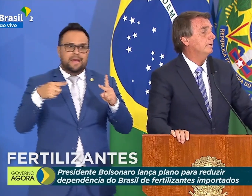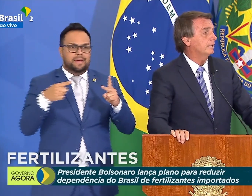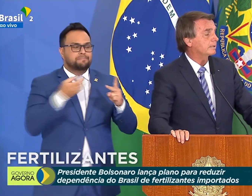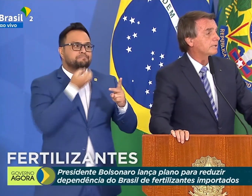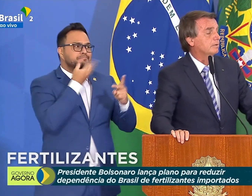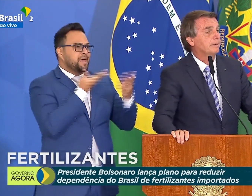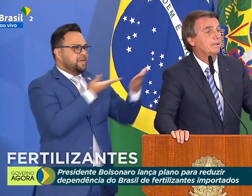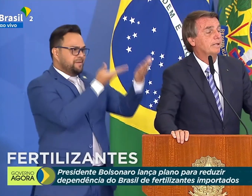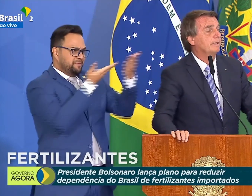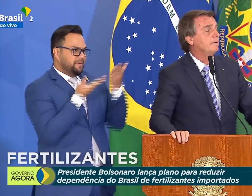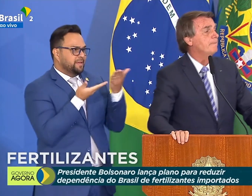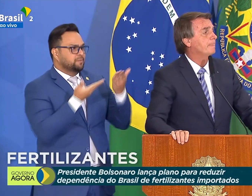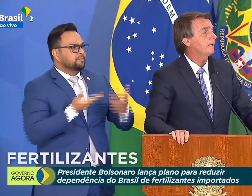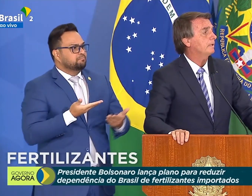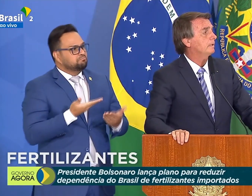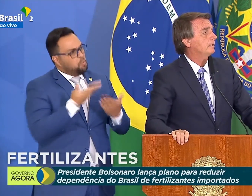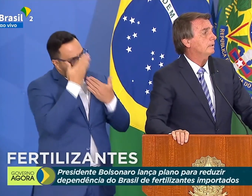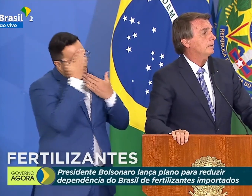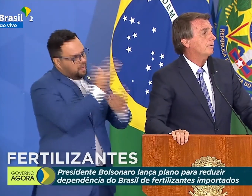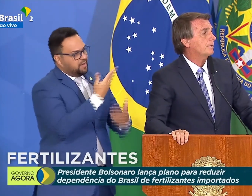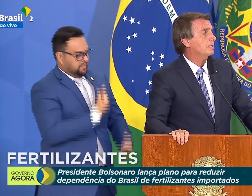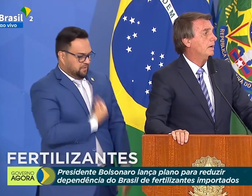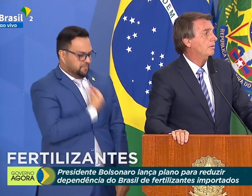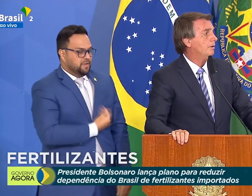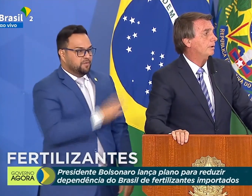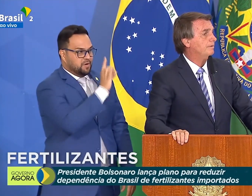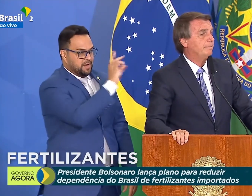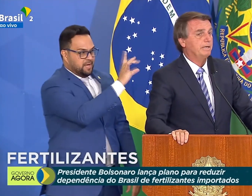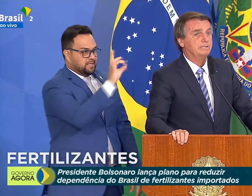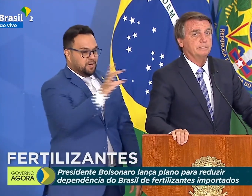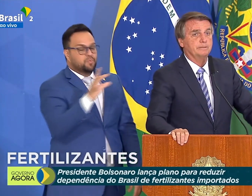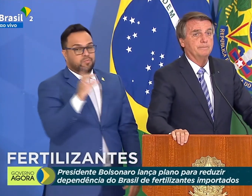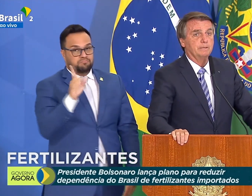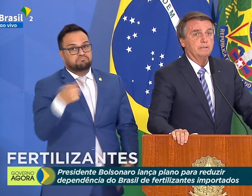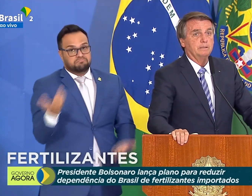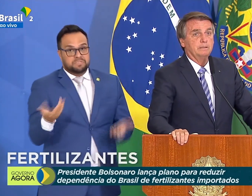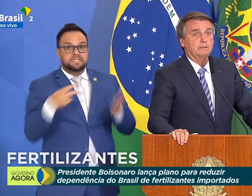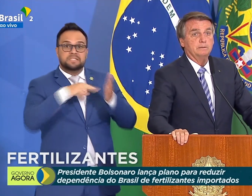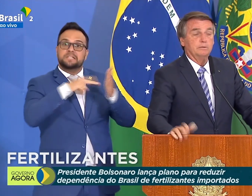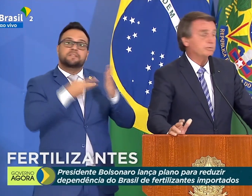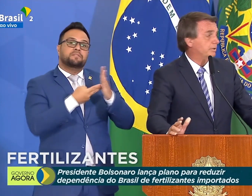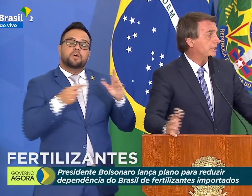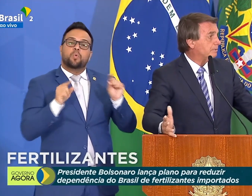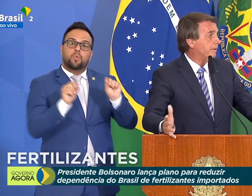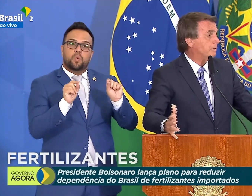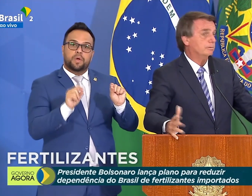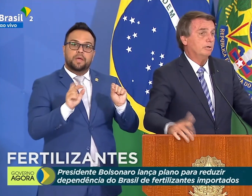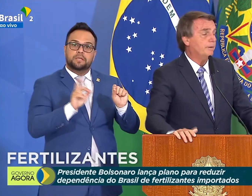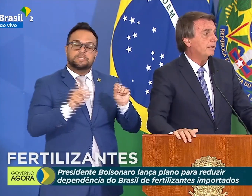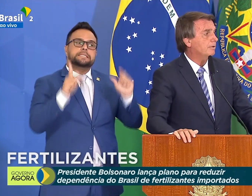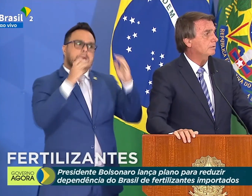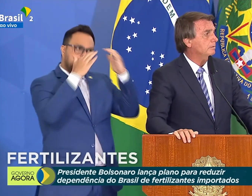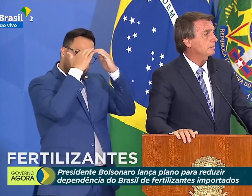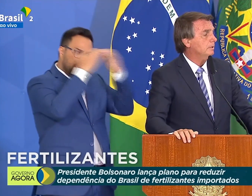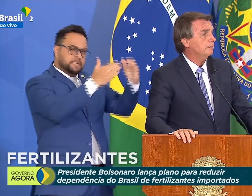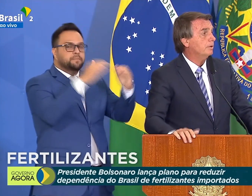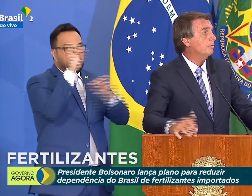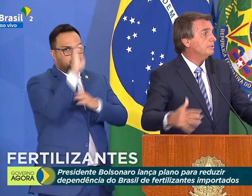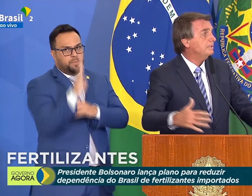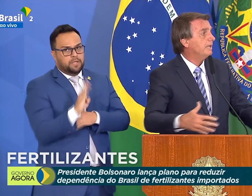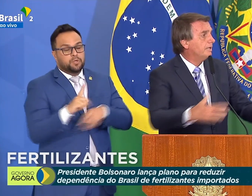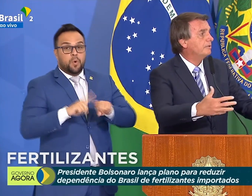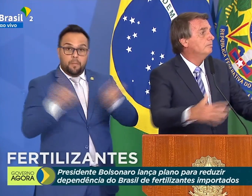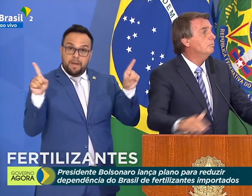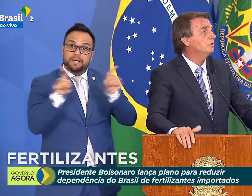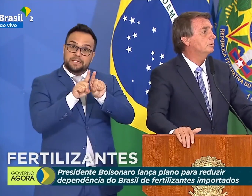aqui, agradeço a presença. É um sinal, obviamente, não só de respeito ao Brasil, bem